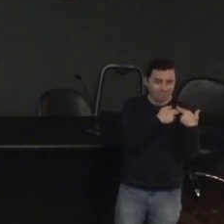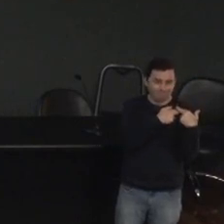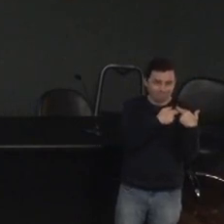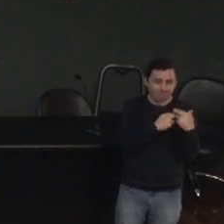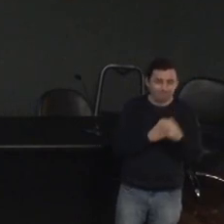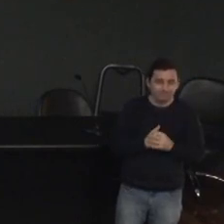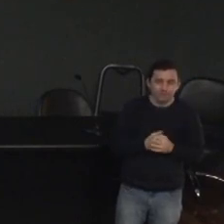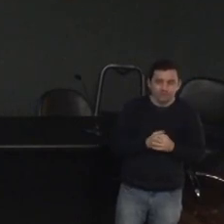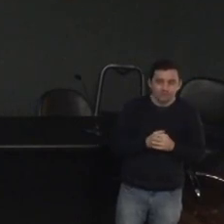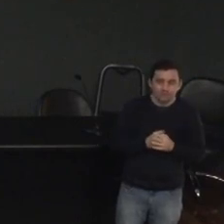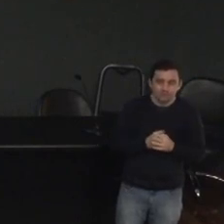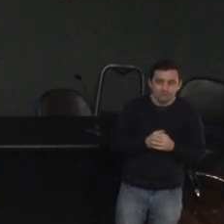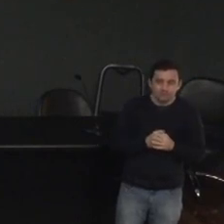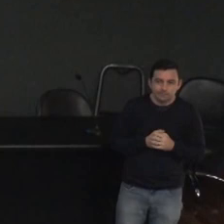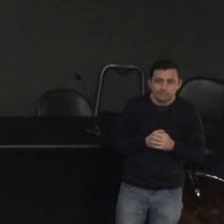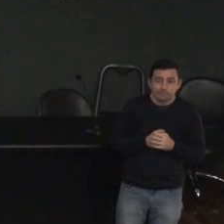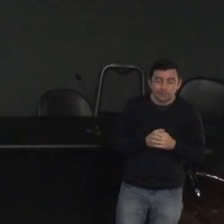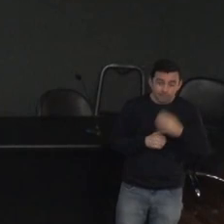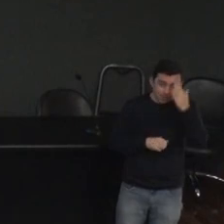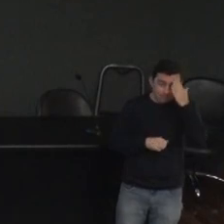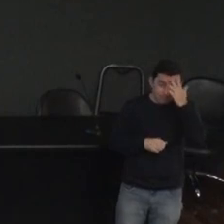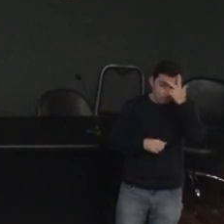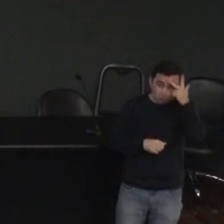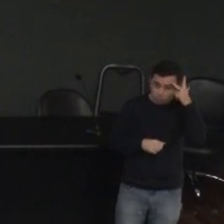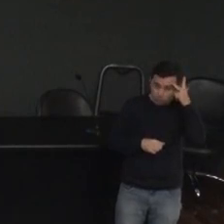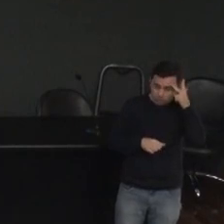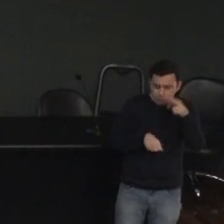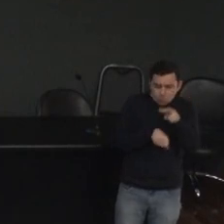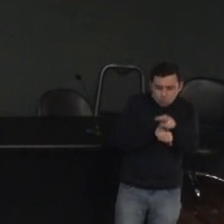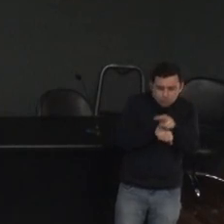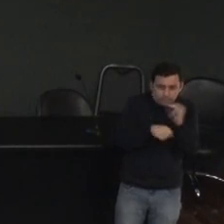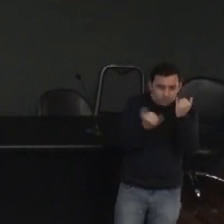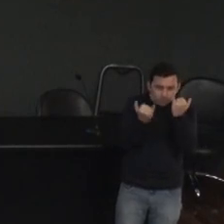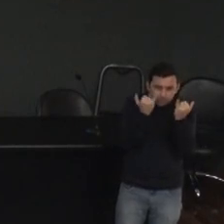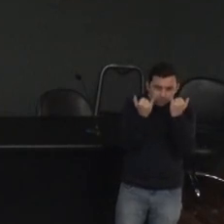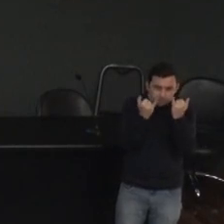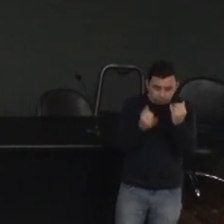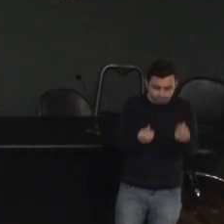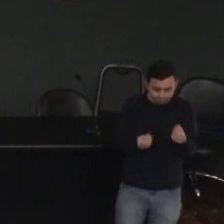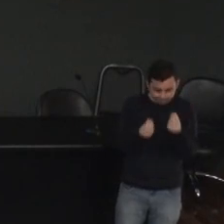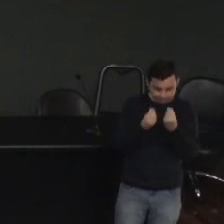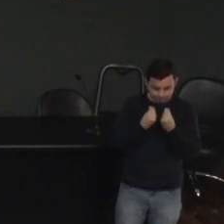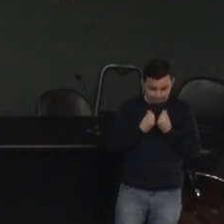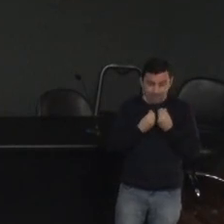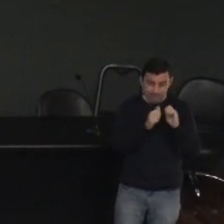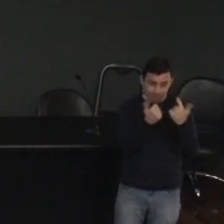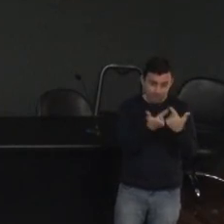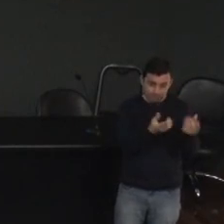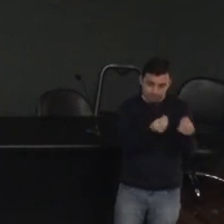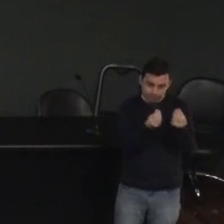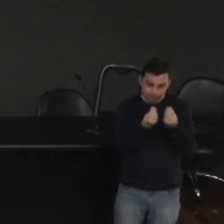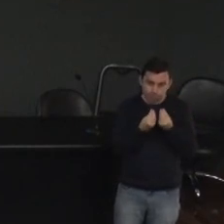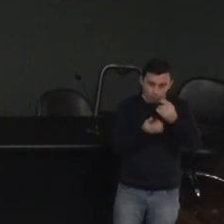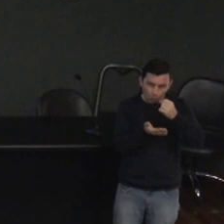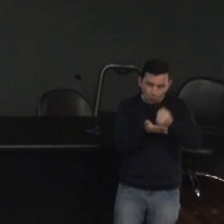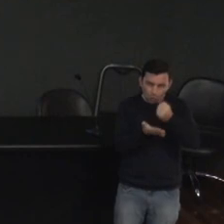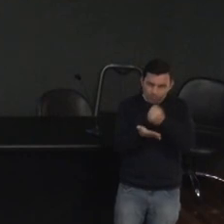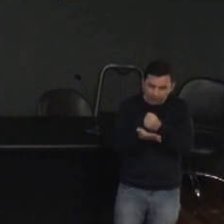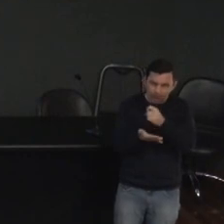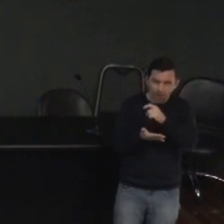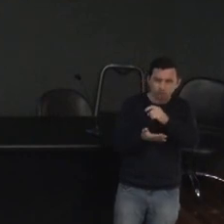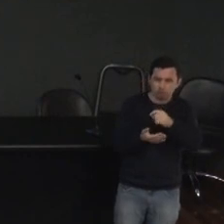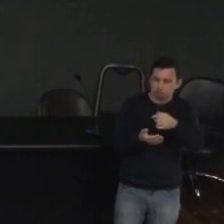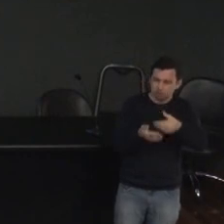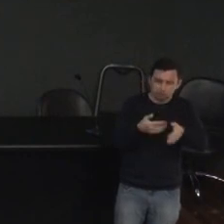então é o operador de dados aqueles que recebem dados da Assembleia por intermédio de contratos convênios